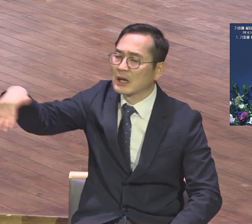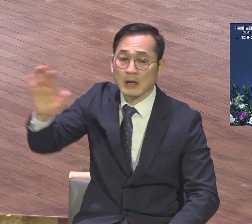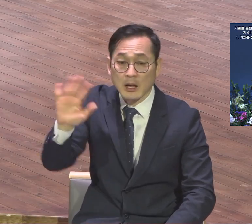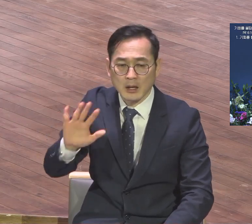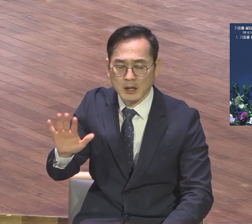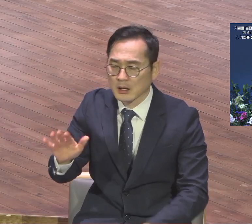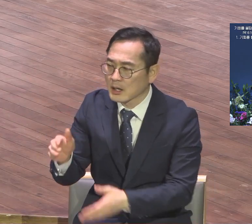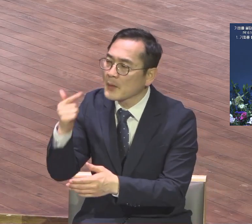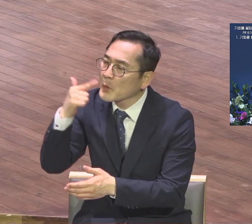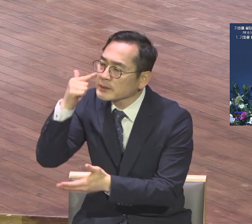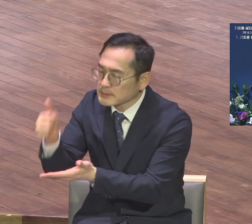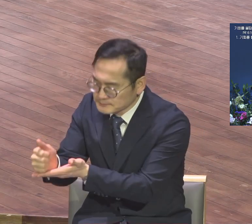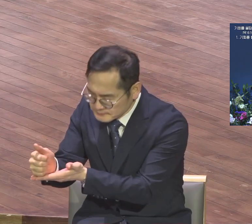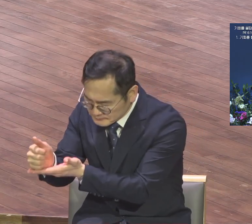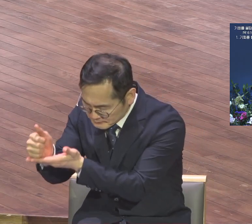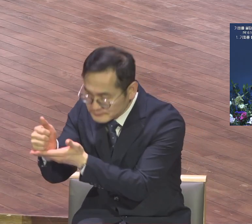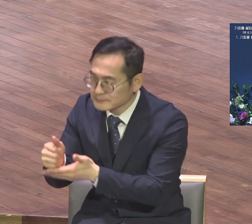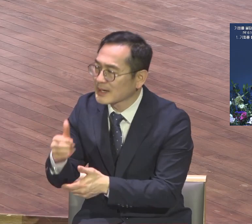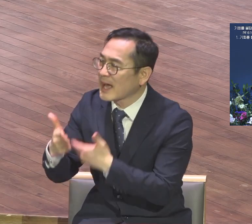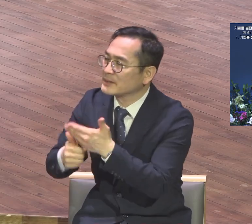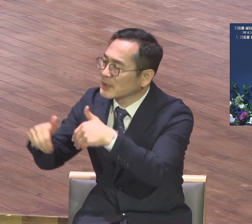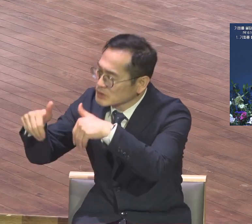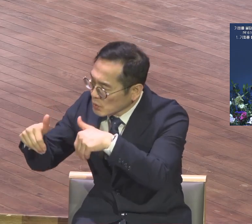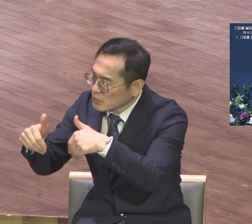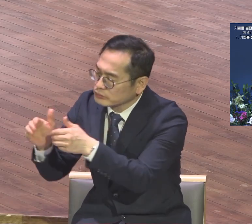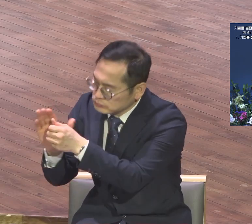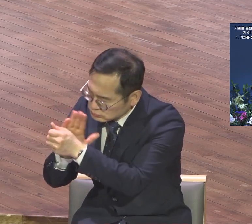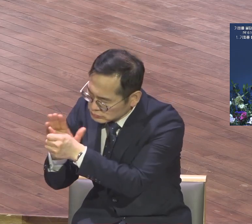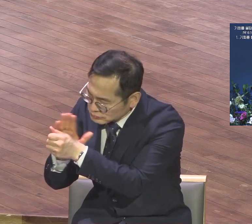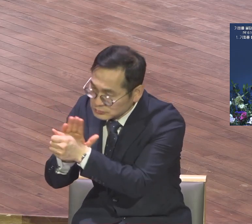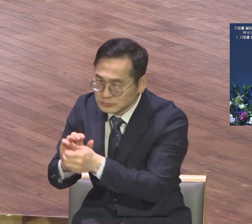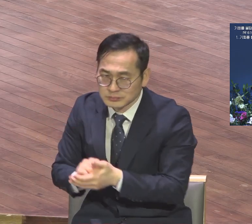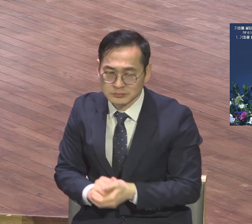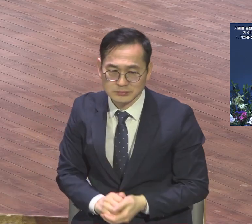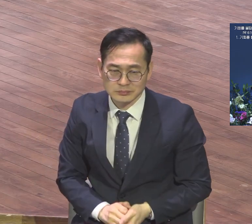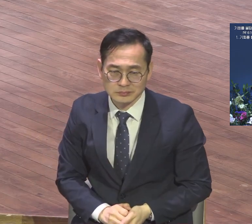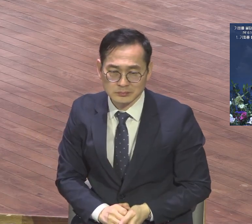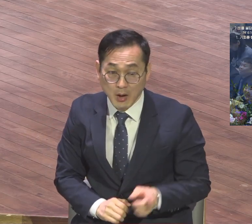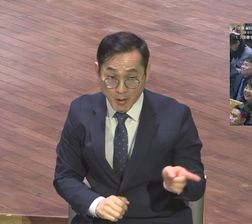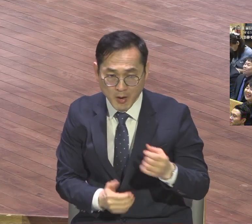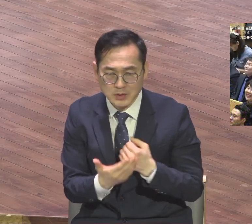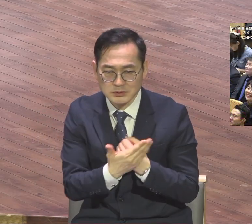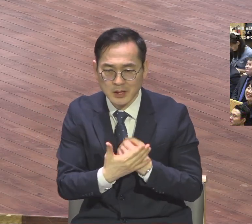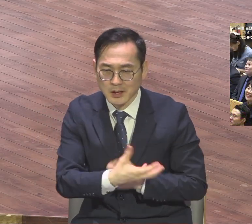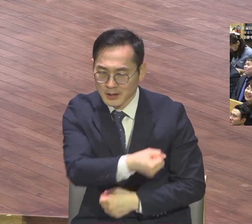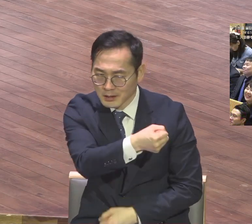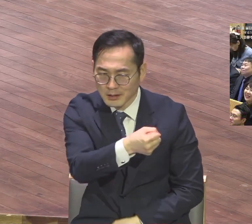해요. 하나님의 종인데 제대로 은혜 받은 놈이지.